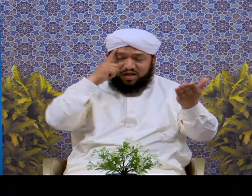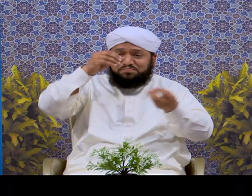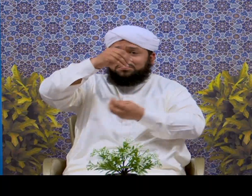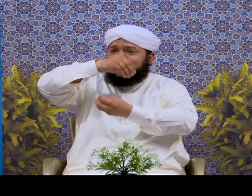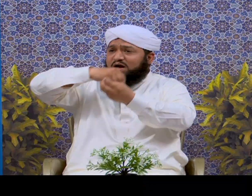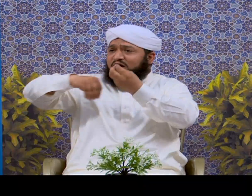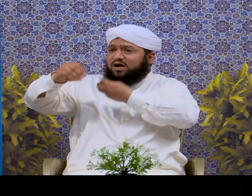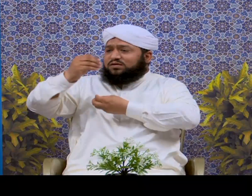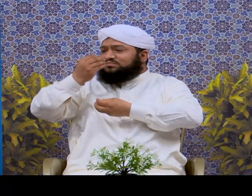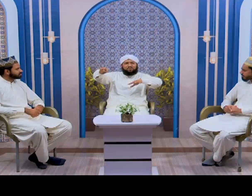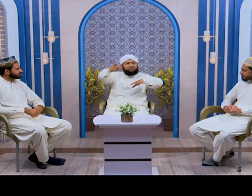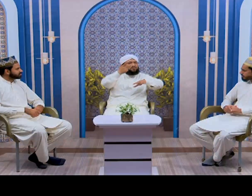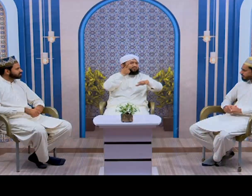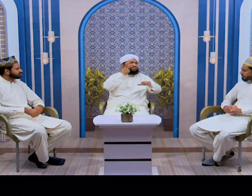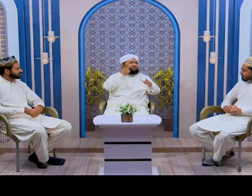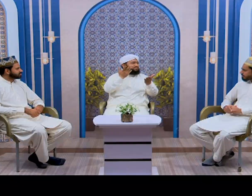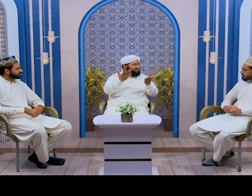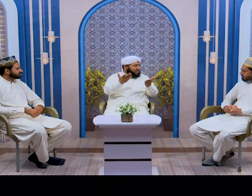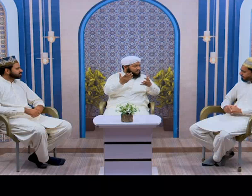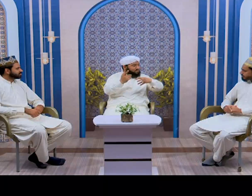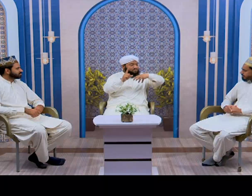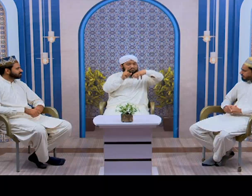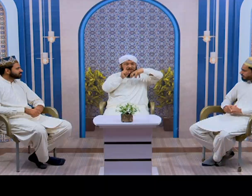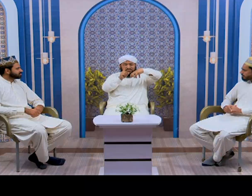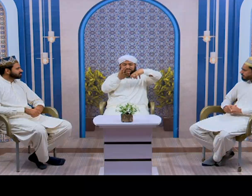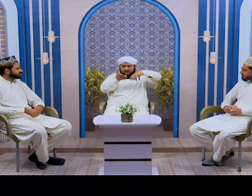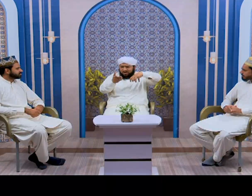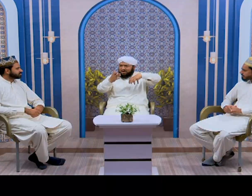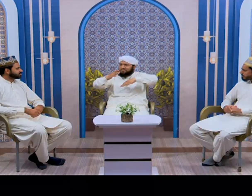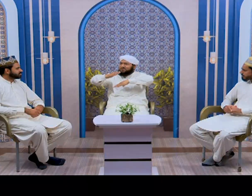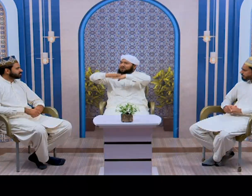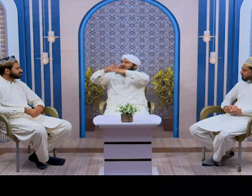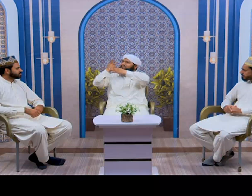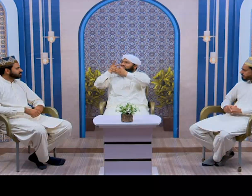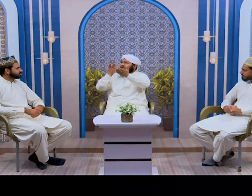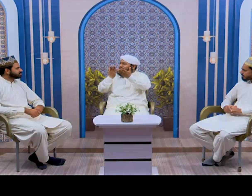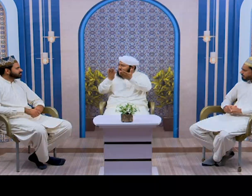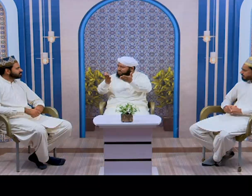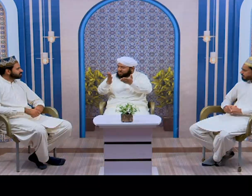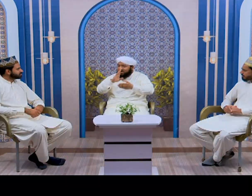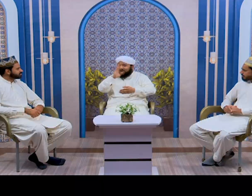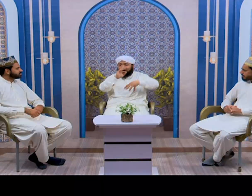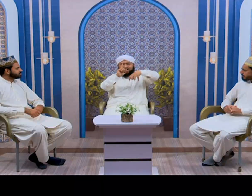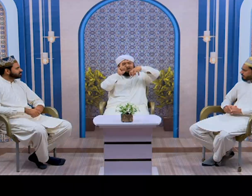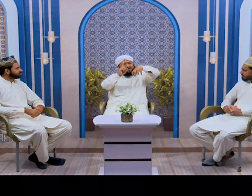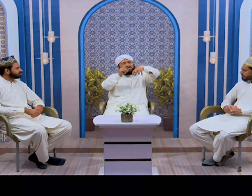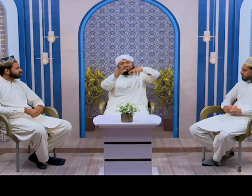مہکی مہکی گلیاں دیکھیے، مدینہ منورہ کے در و دیوار دیکھیے، سبز سبز گنبد و مینار